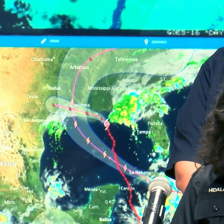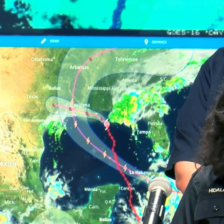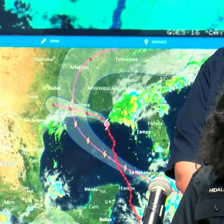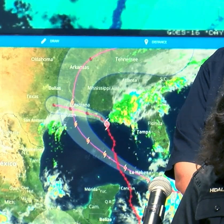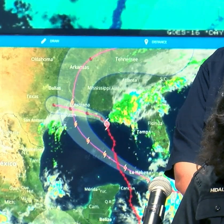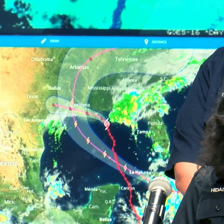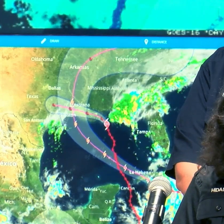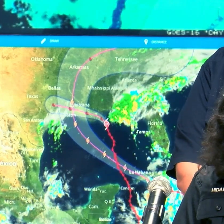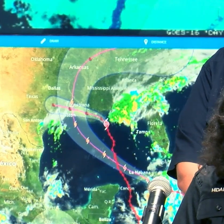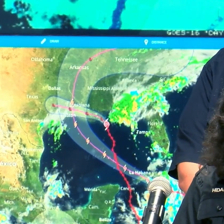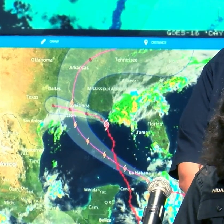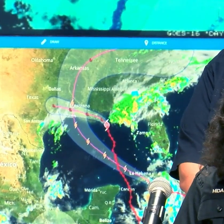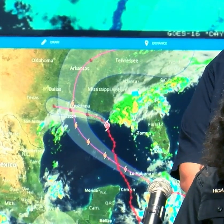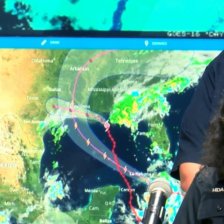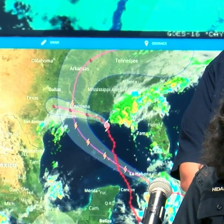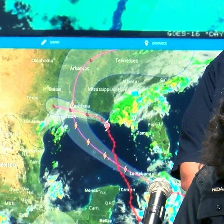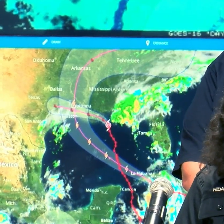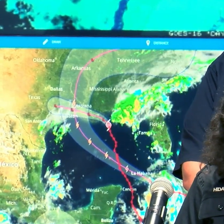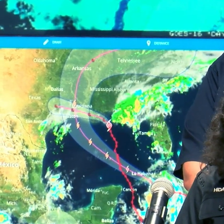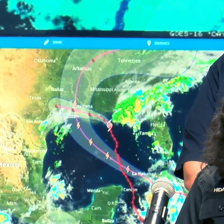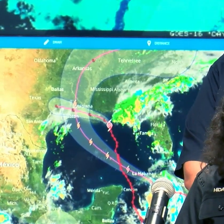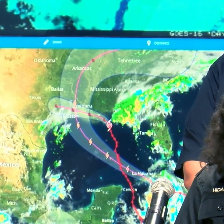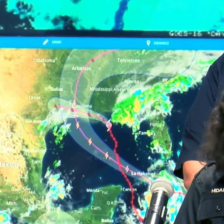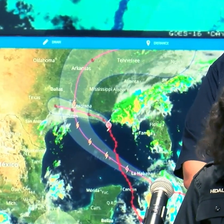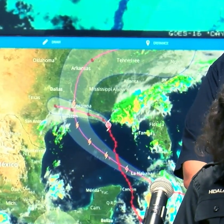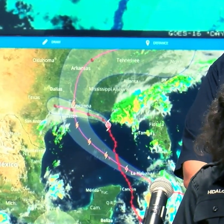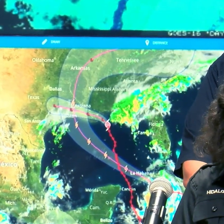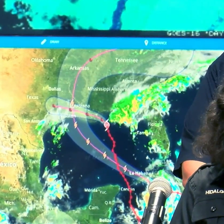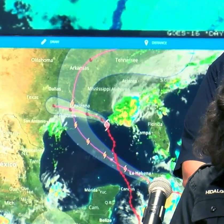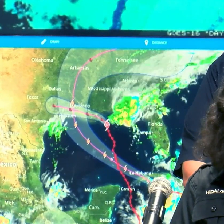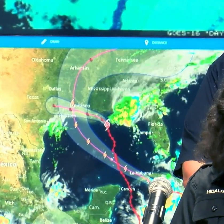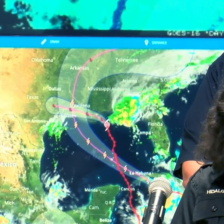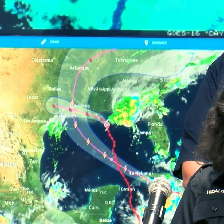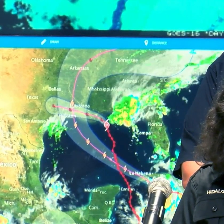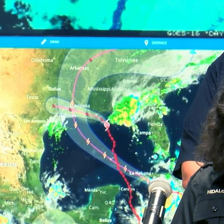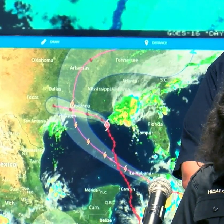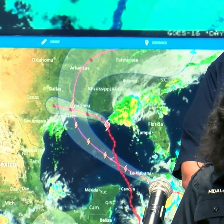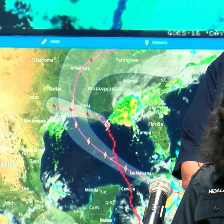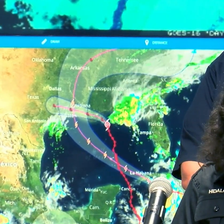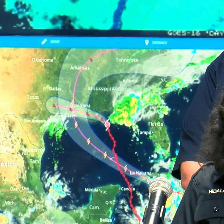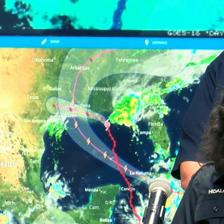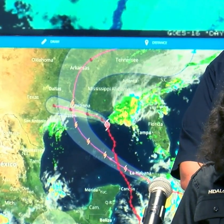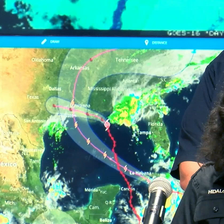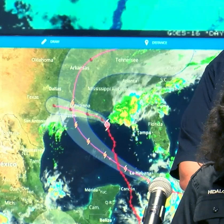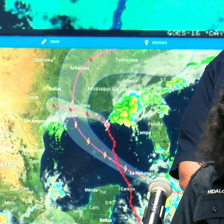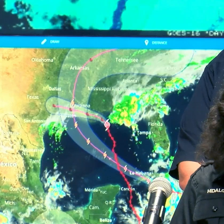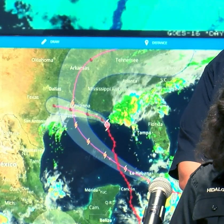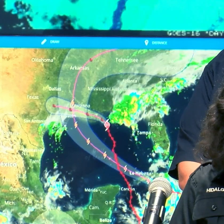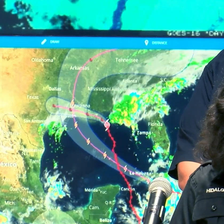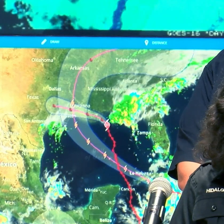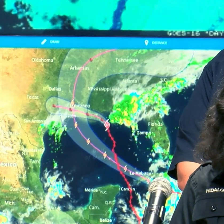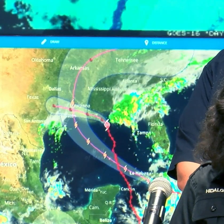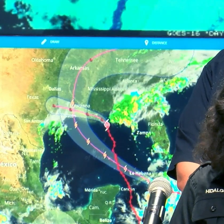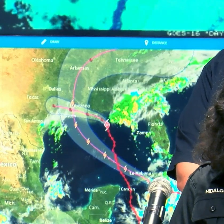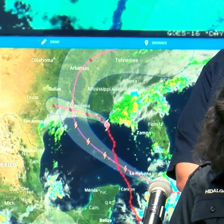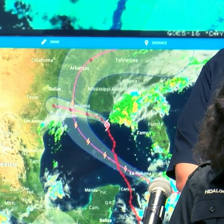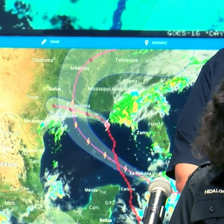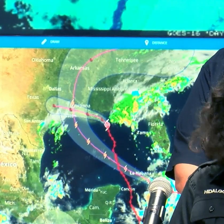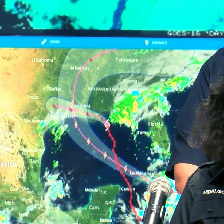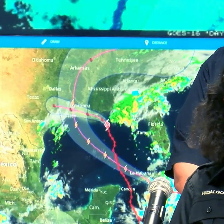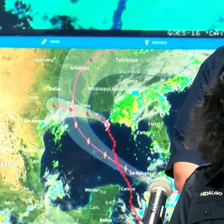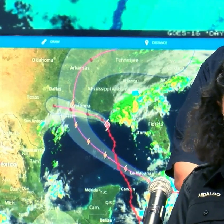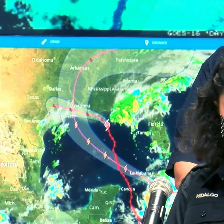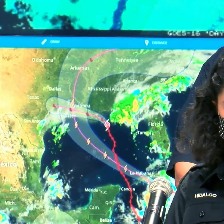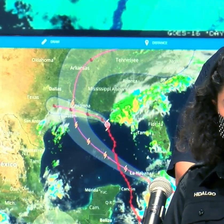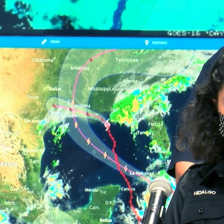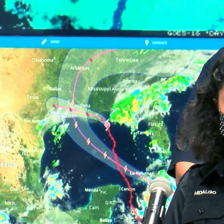hubiera ser necesario eso. Estamos preparándonos para apagones también.